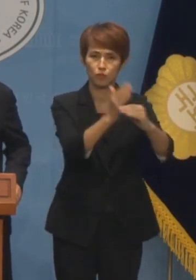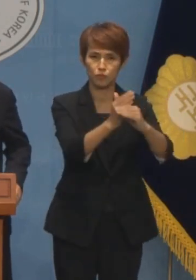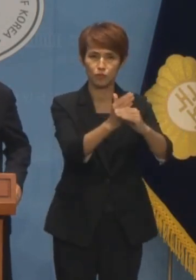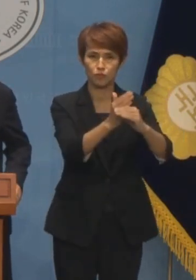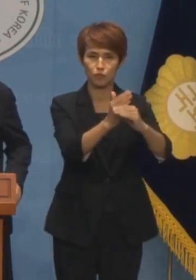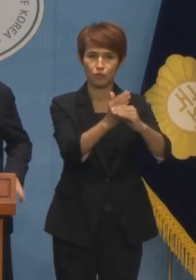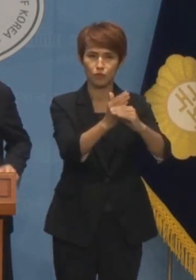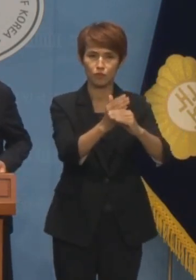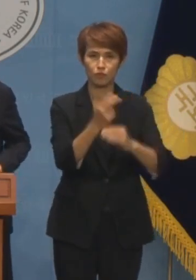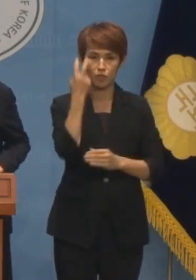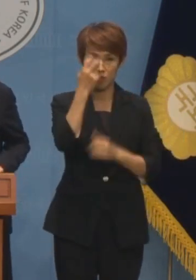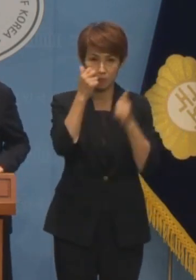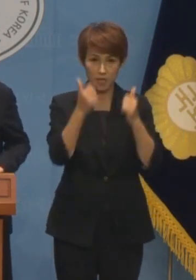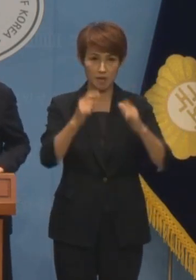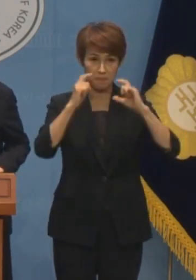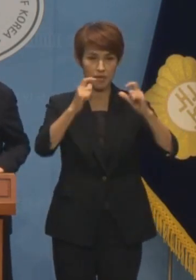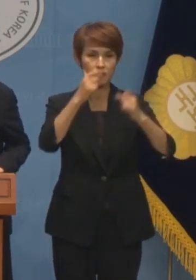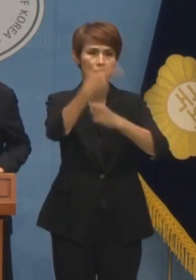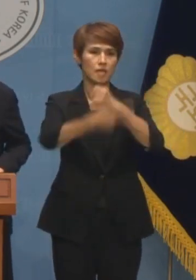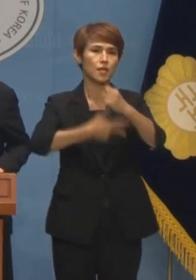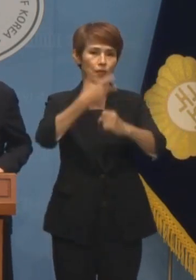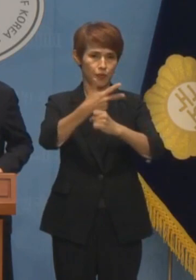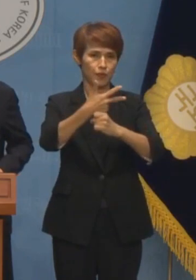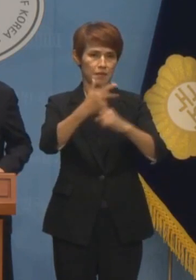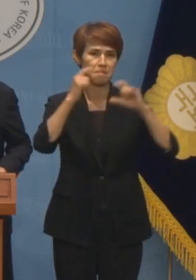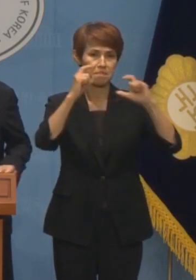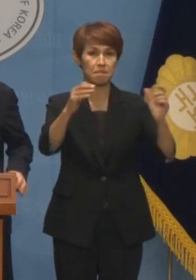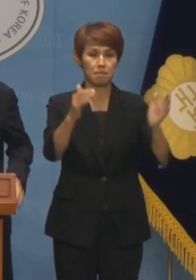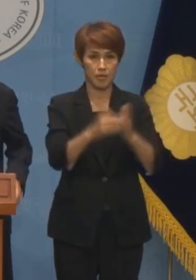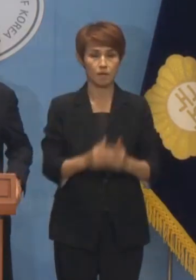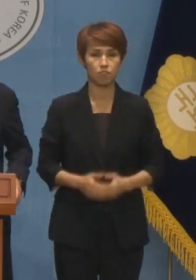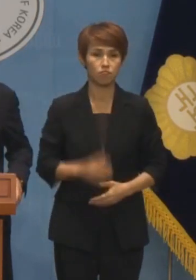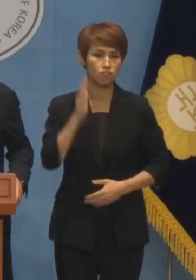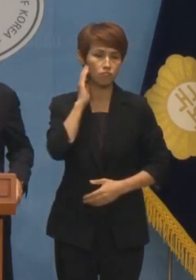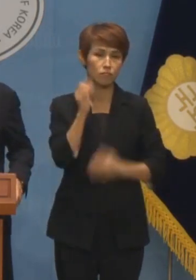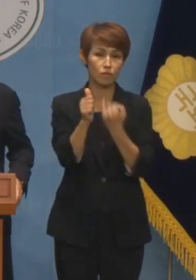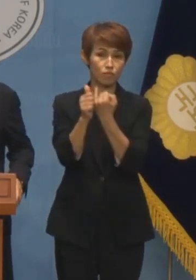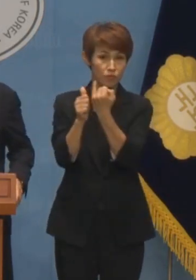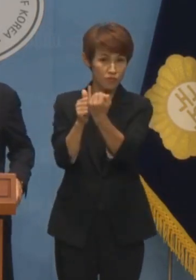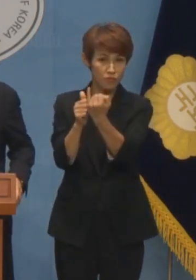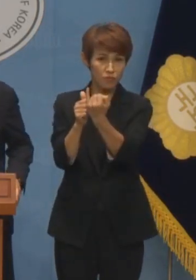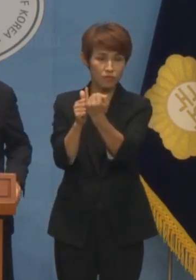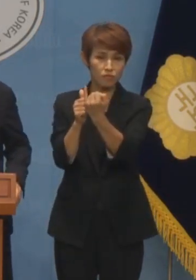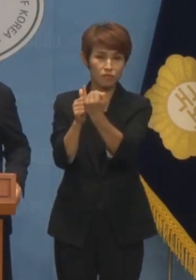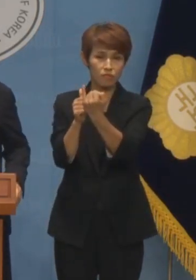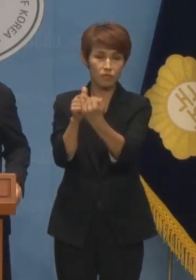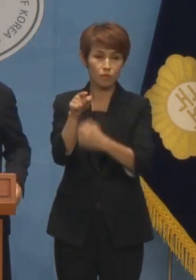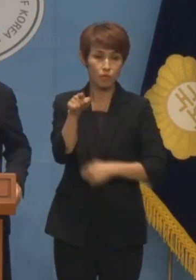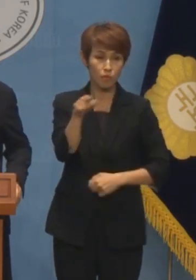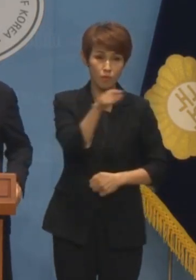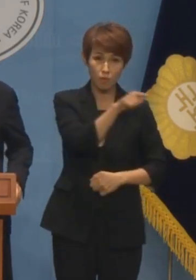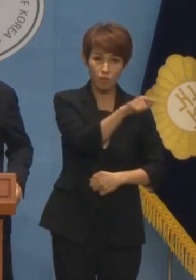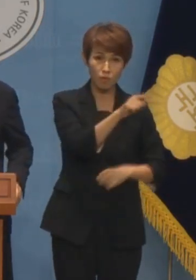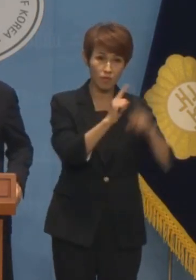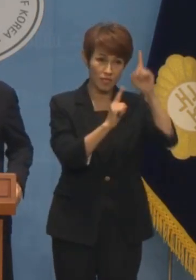구형 7년이 떨어져 있습니다. 김건희 여사와 과거 10여 년 전